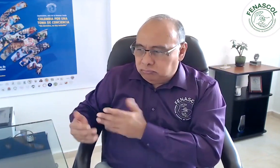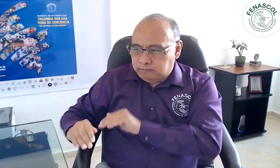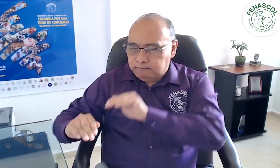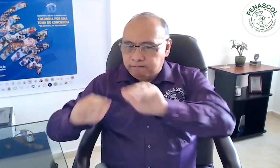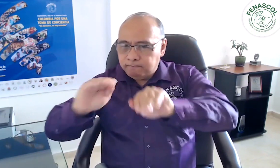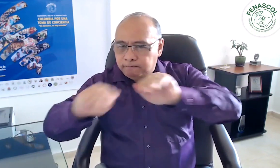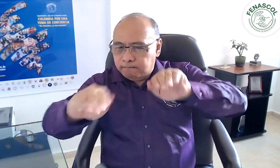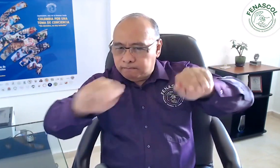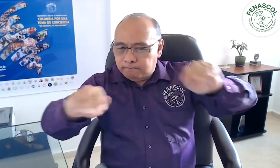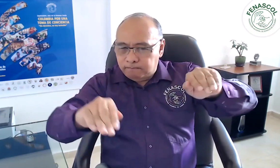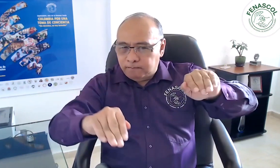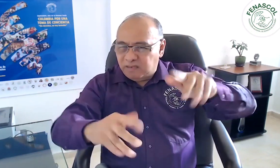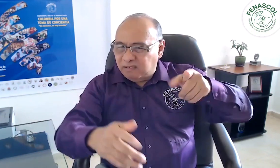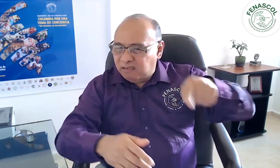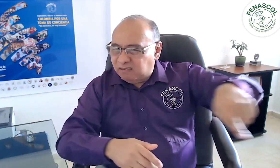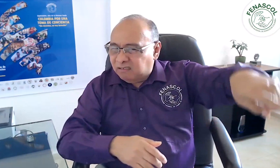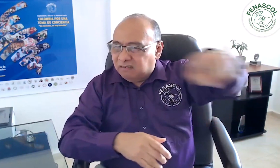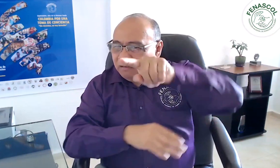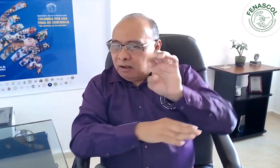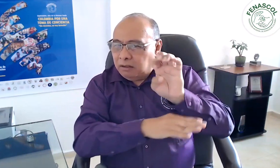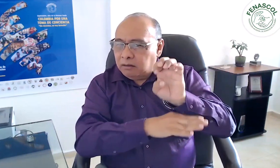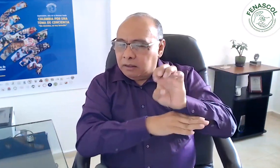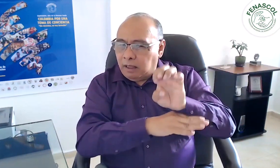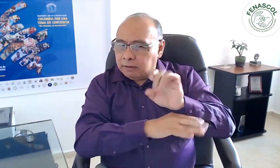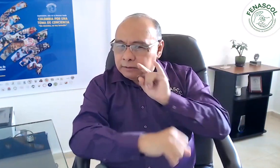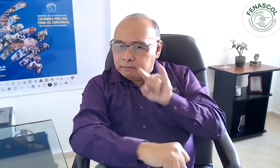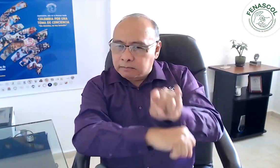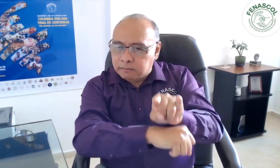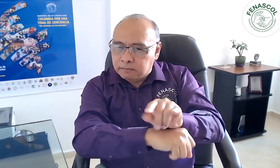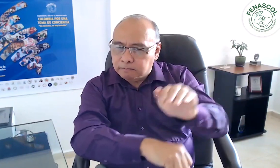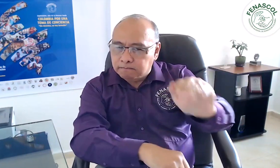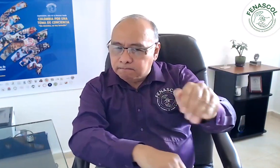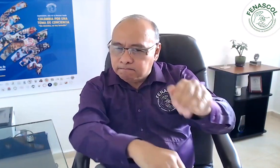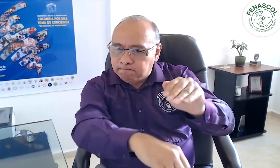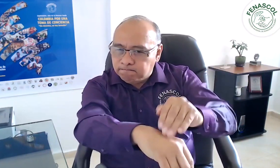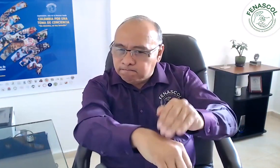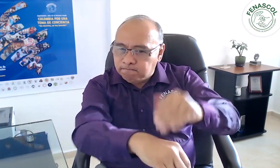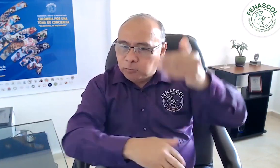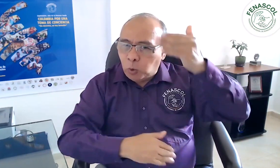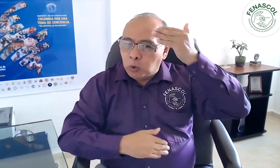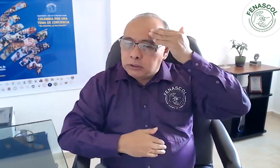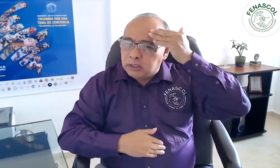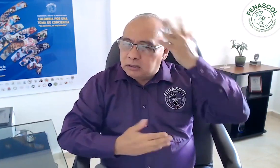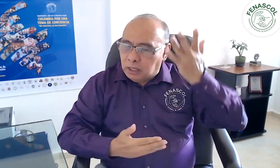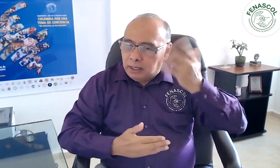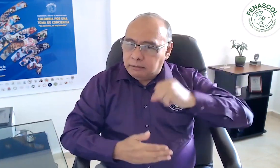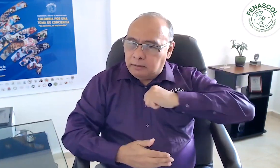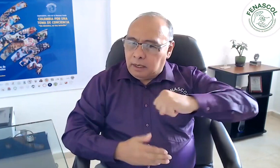Entidades y organismos de control, actores claves en la toma de conciencia frente a la no vulneración de los derechos